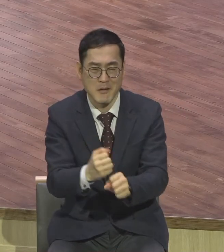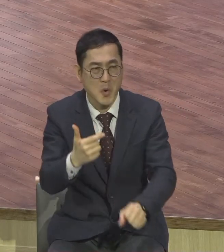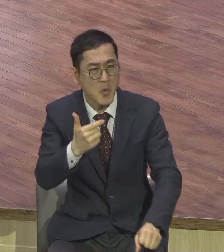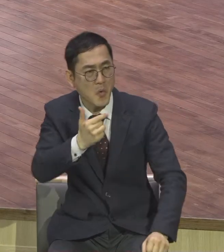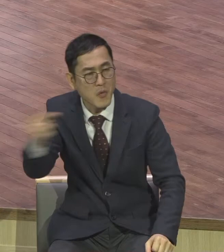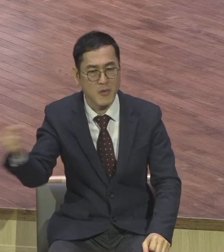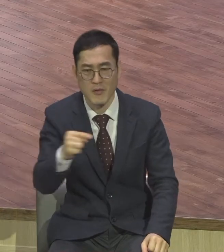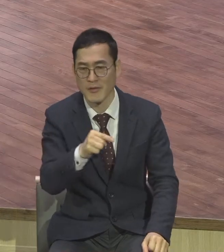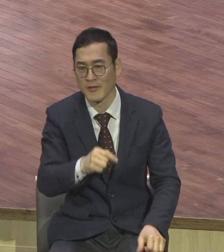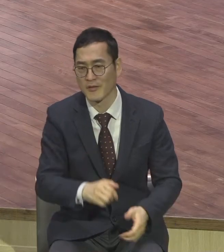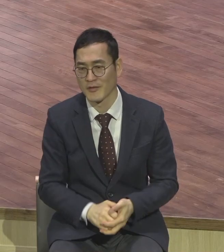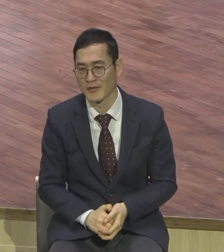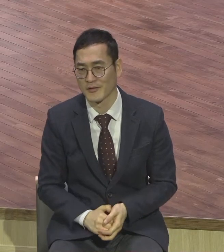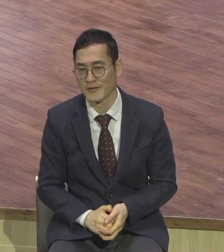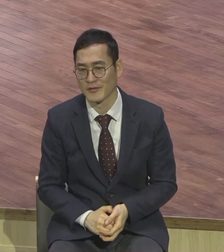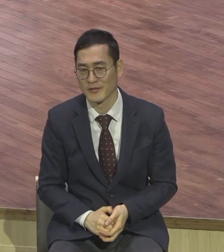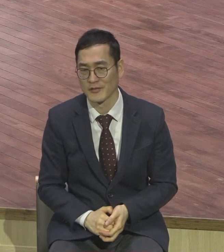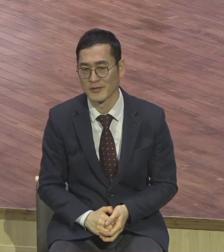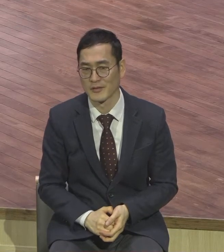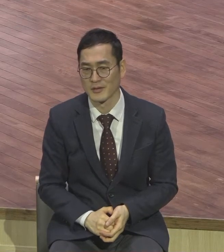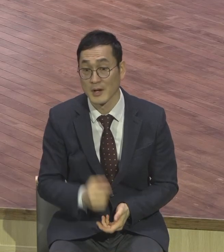불교 믿으니까.